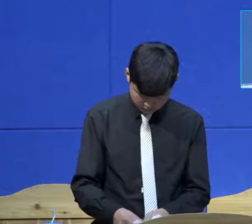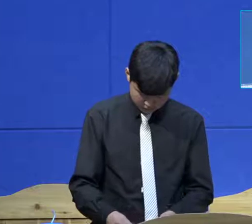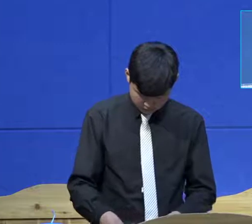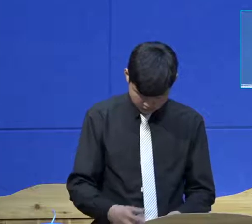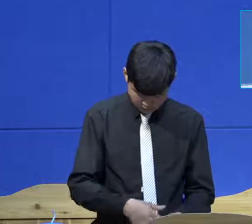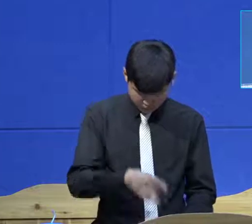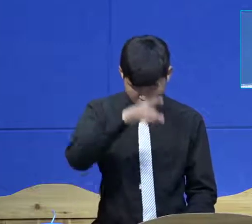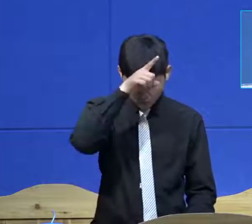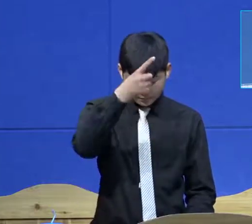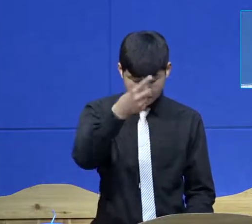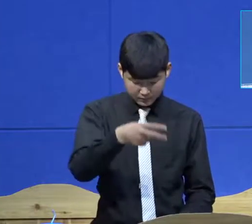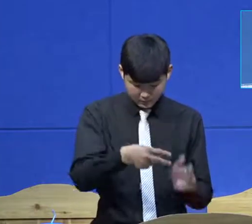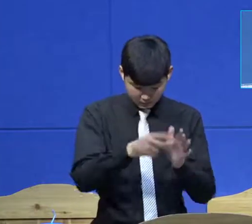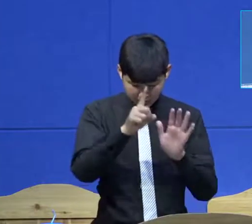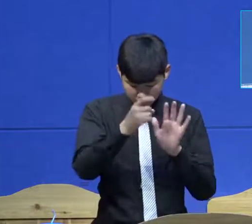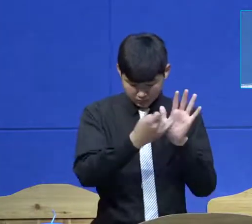16-17.